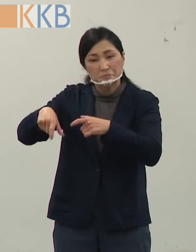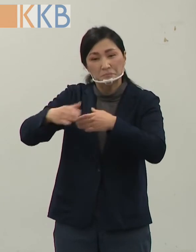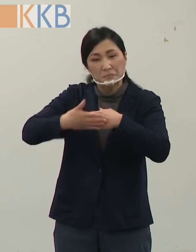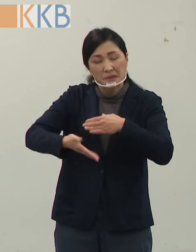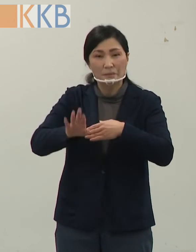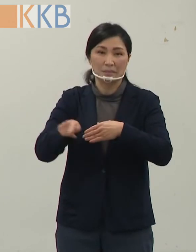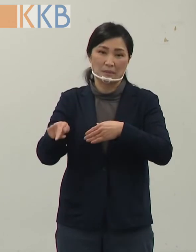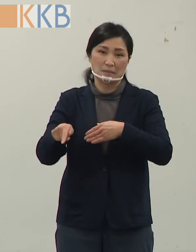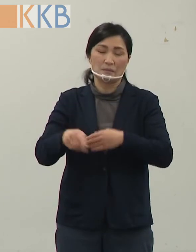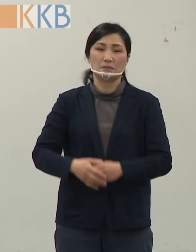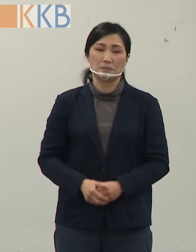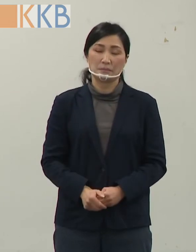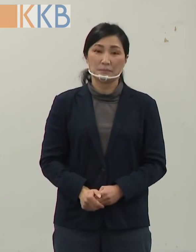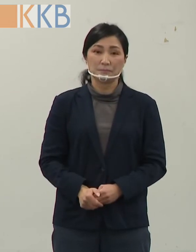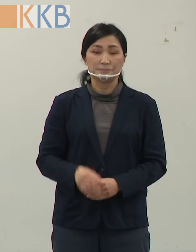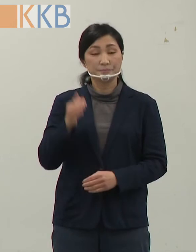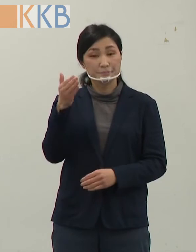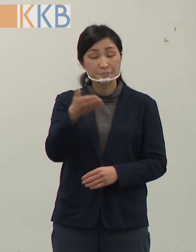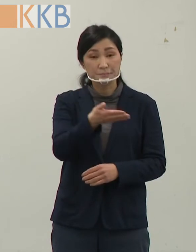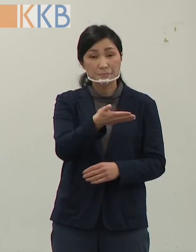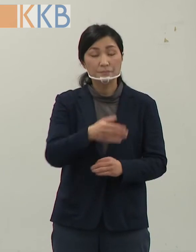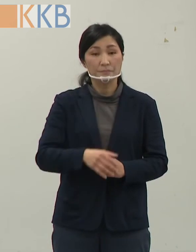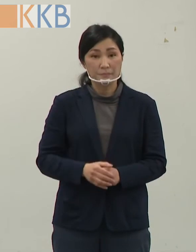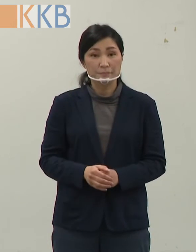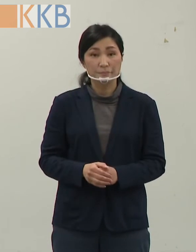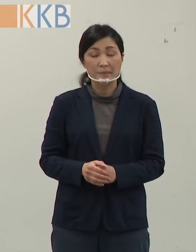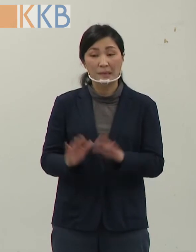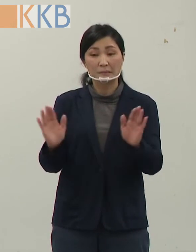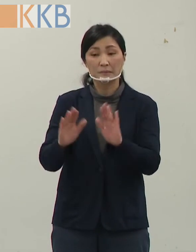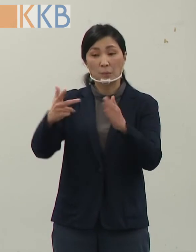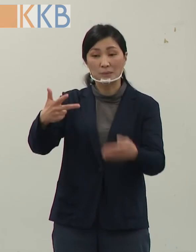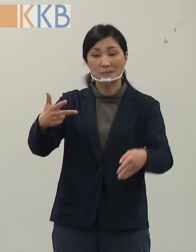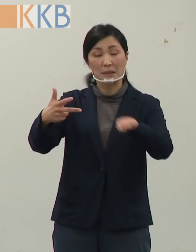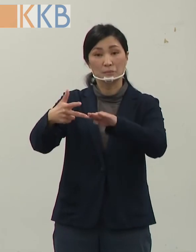児童施設、これ以上その詳細には児童施設